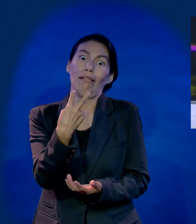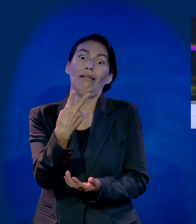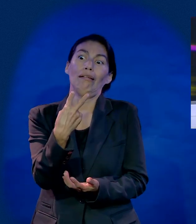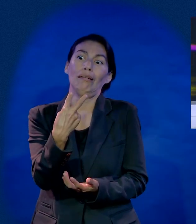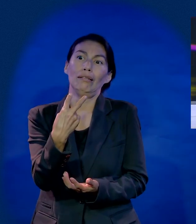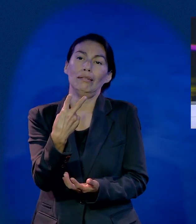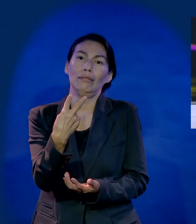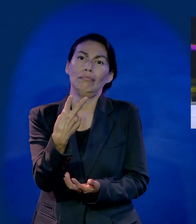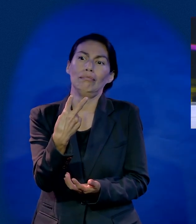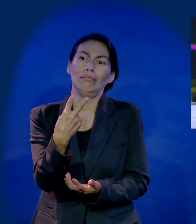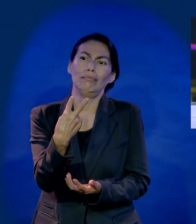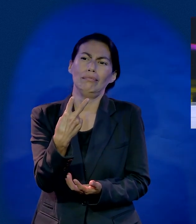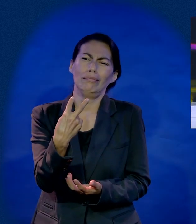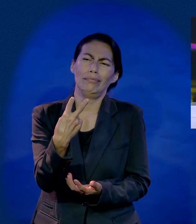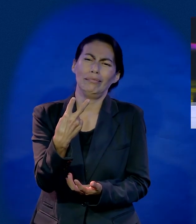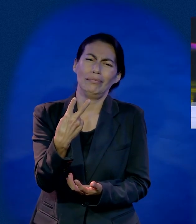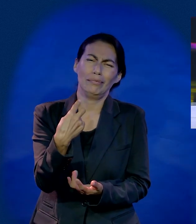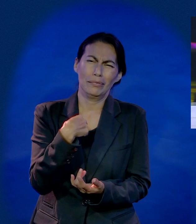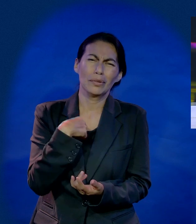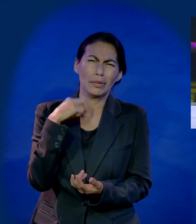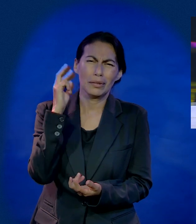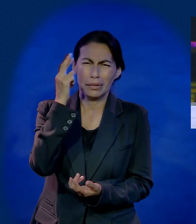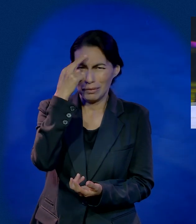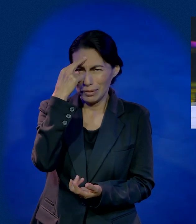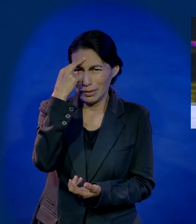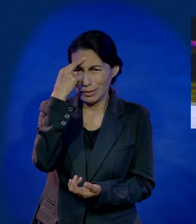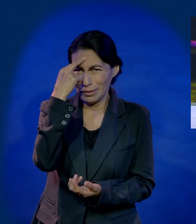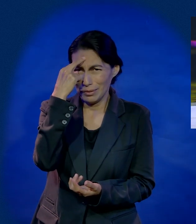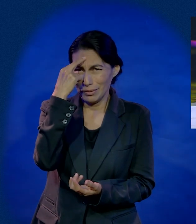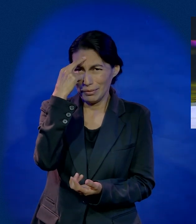amo, chiquita. ¿Usted se imagina cómo me vio ella?